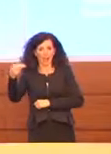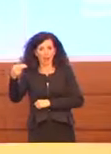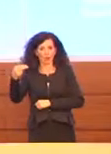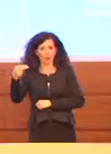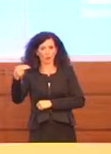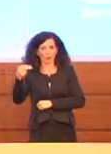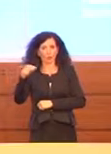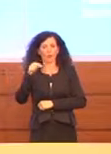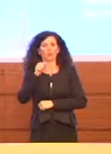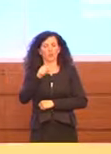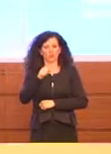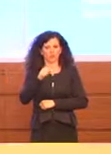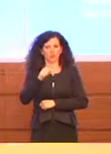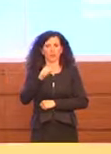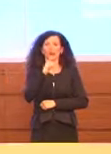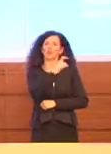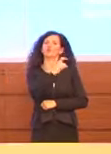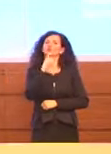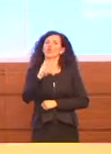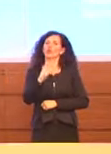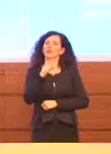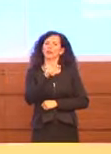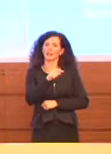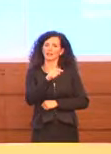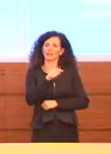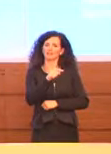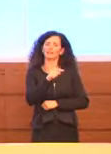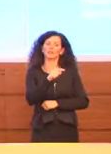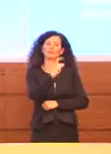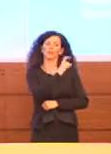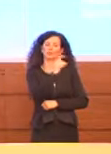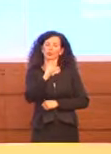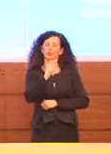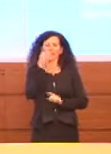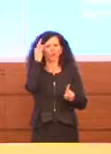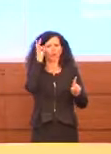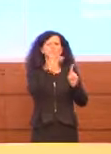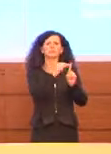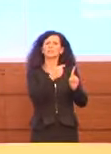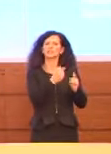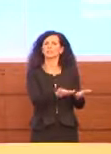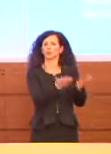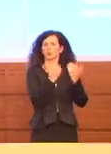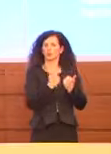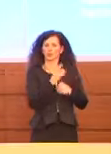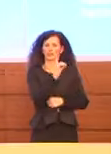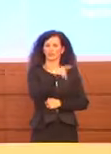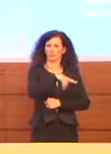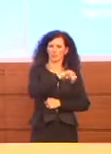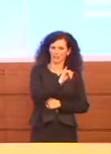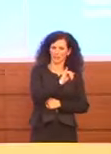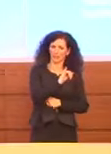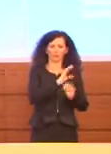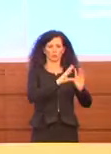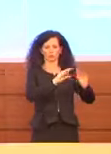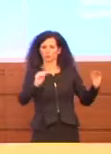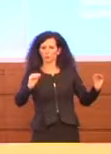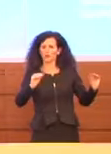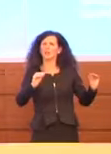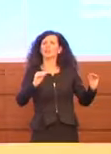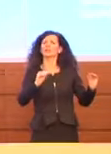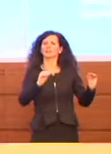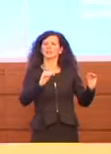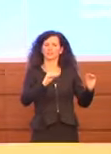il dato del conto corrente destinato all'utilizzo per l'acquisto di dispositivi di protezione individuale e